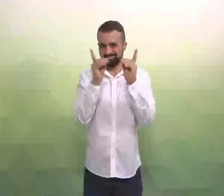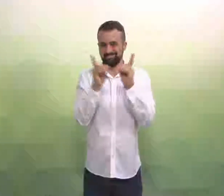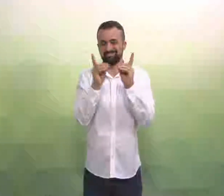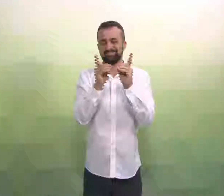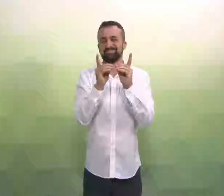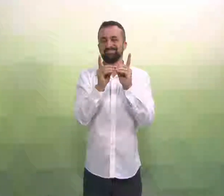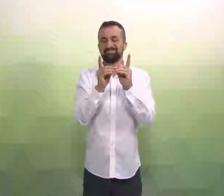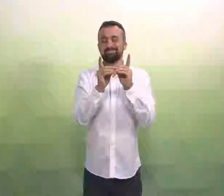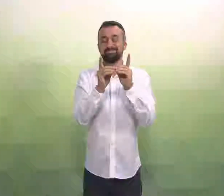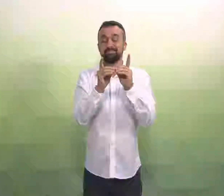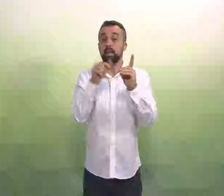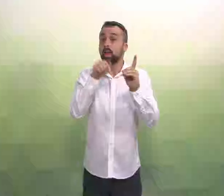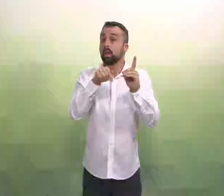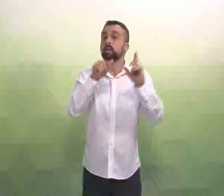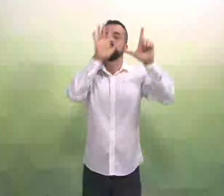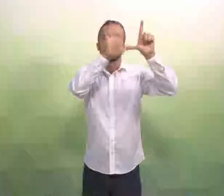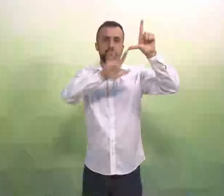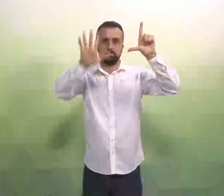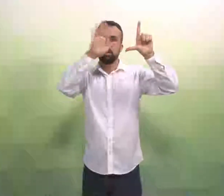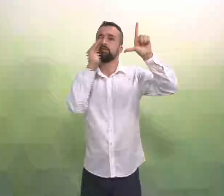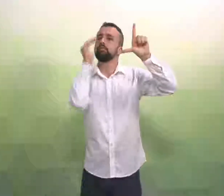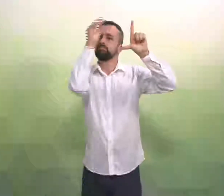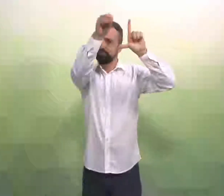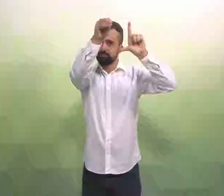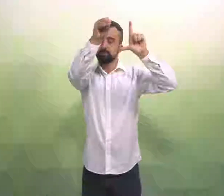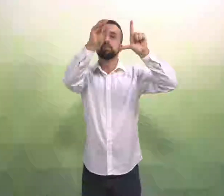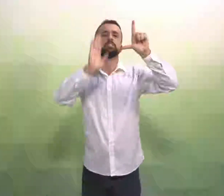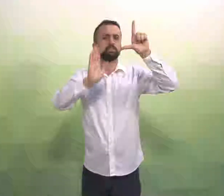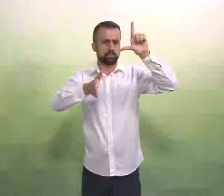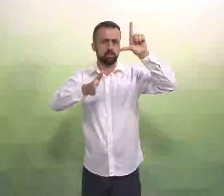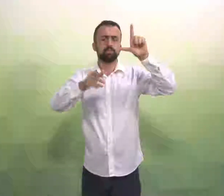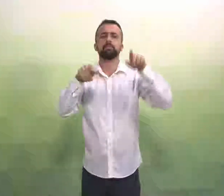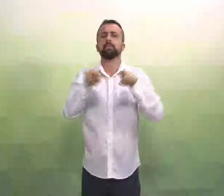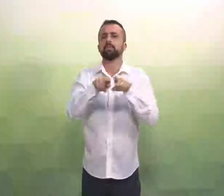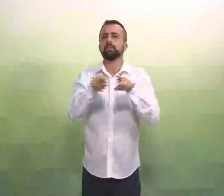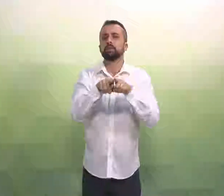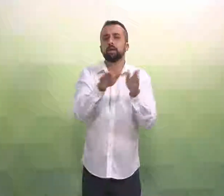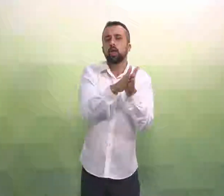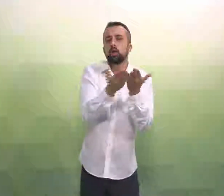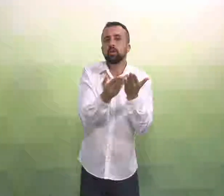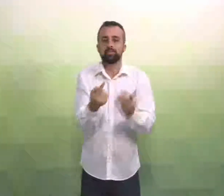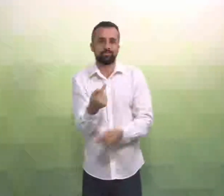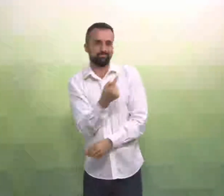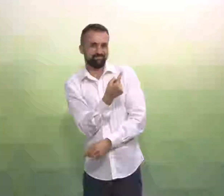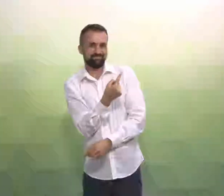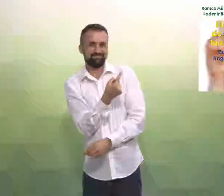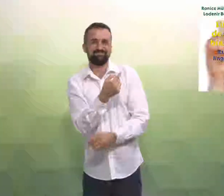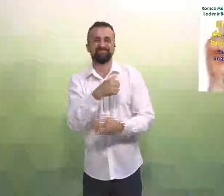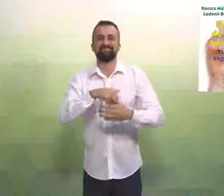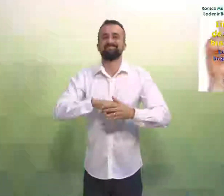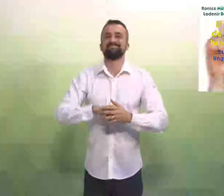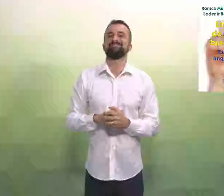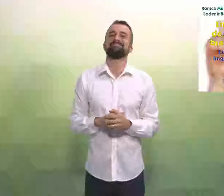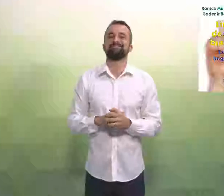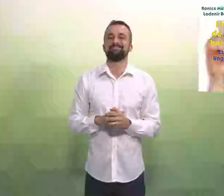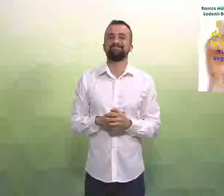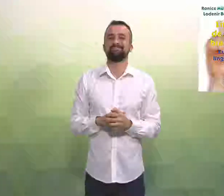caderno didático, que já se encontra na sala virtual, e também este aqui,